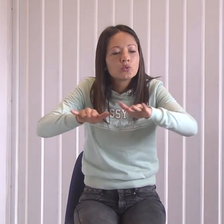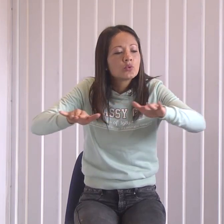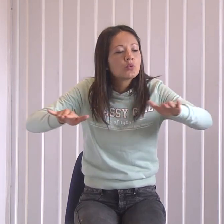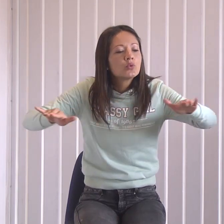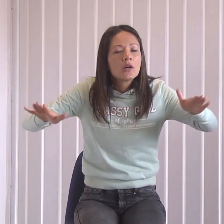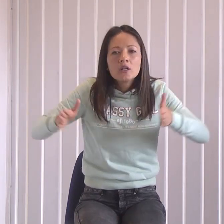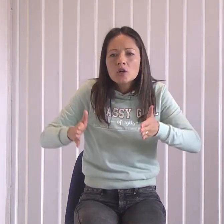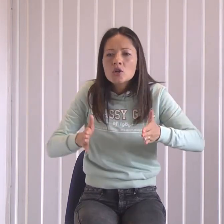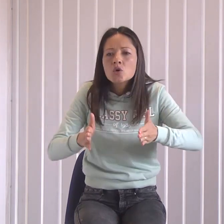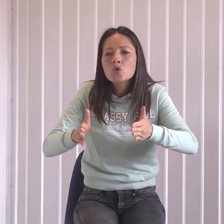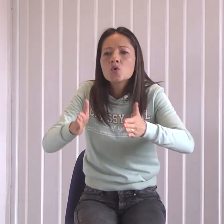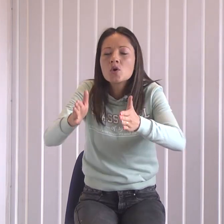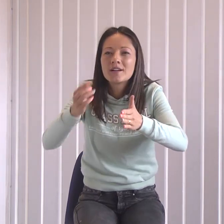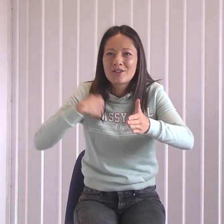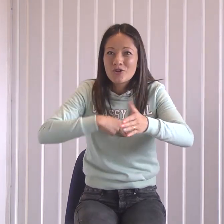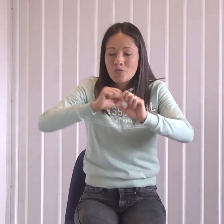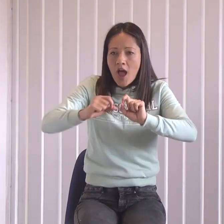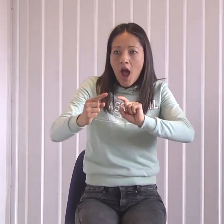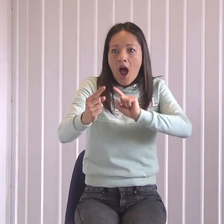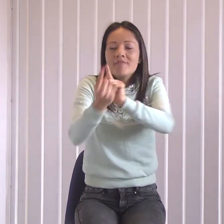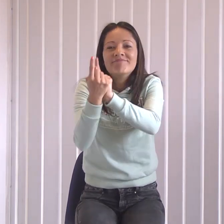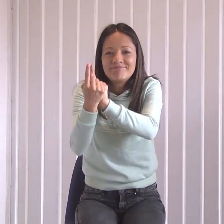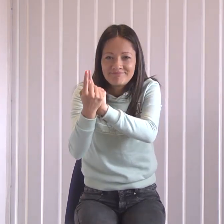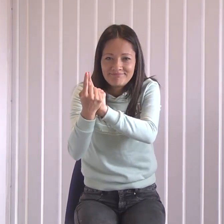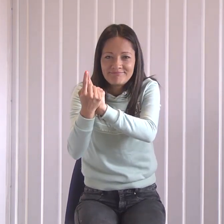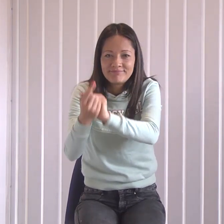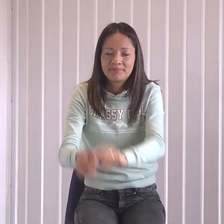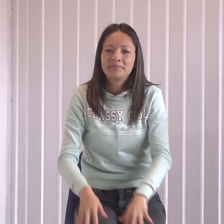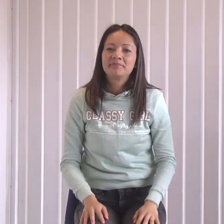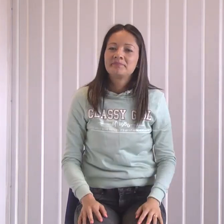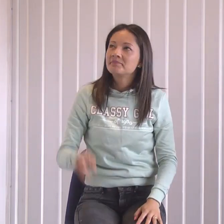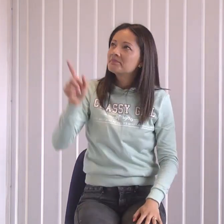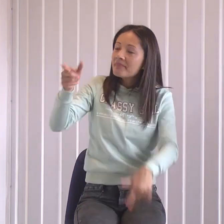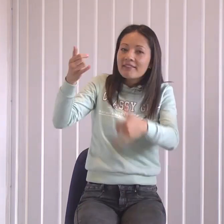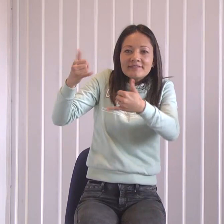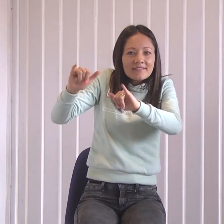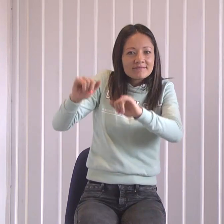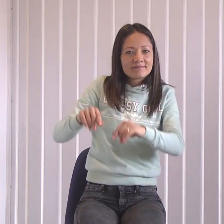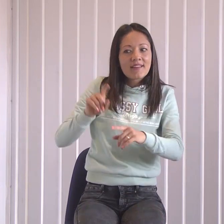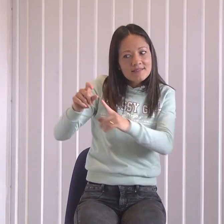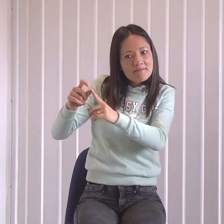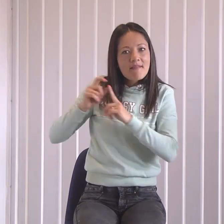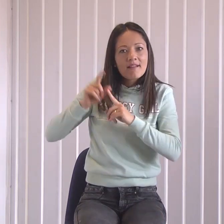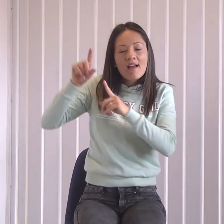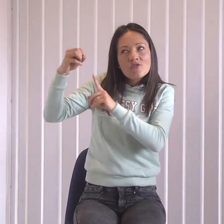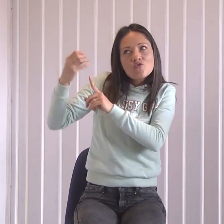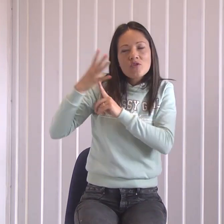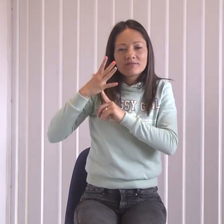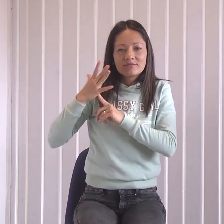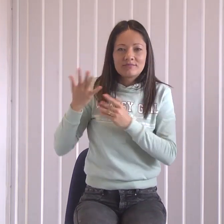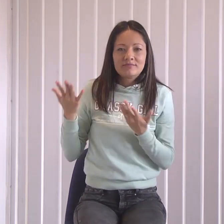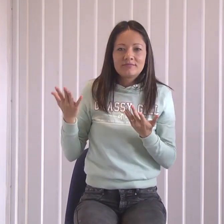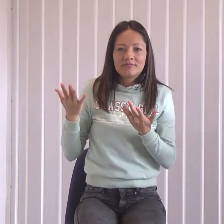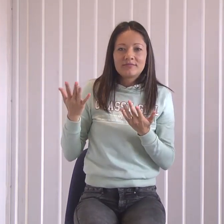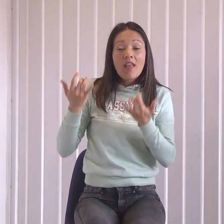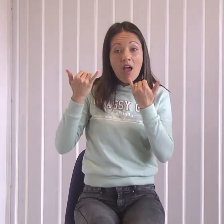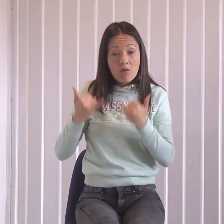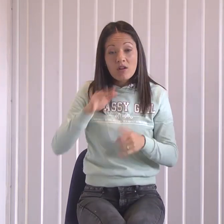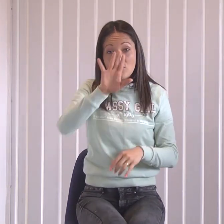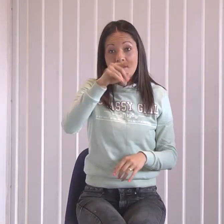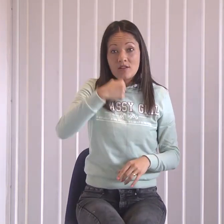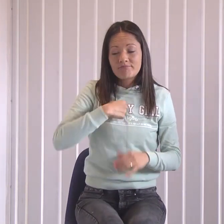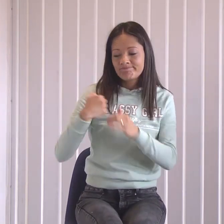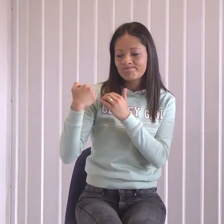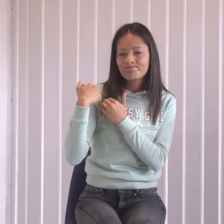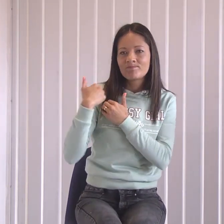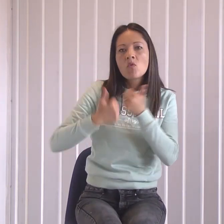las sendas para que podamos llegar hasta Él. Él ya no, con esta palabra Él ha sido luz para nosotros. Ahora usted y yo tenemos